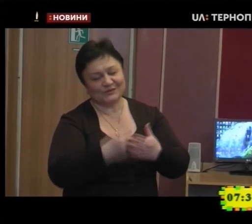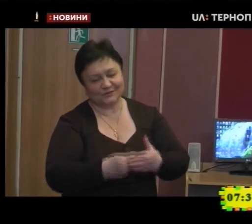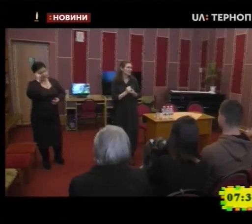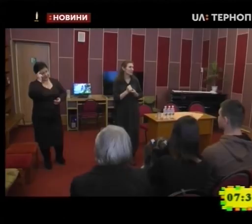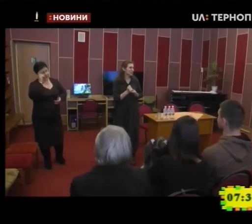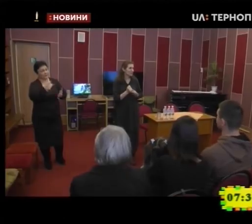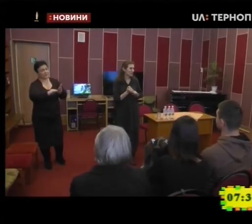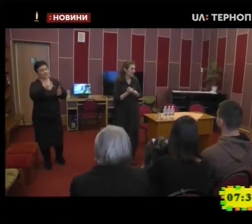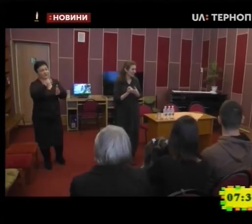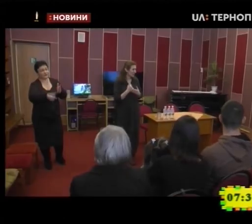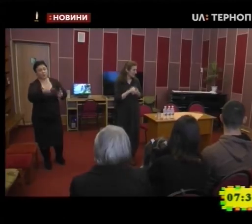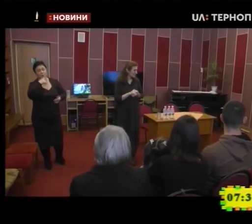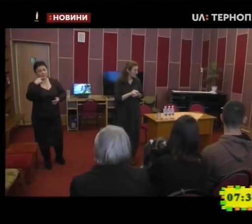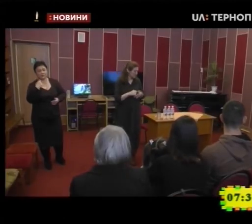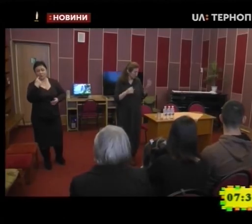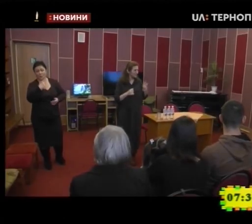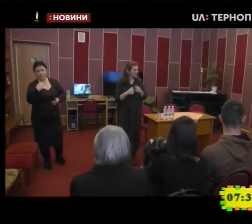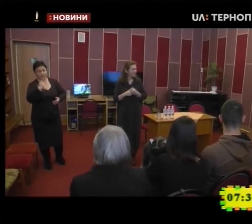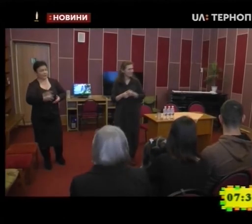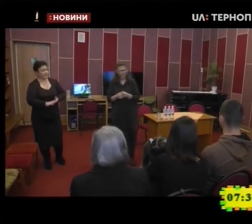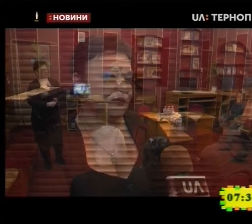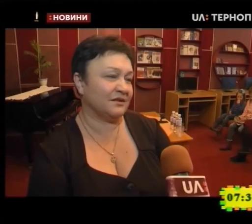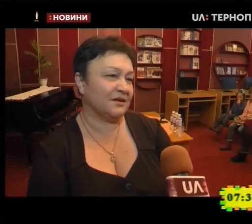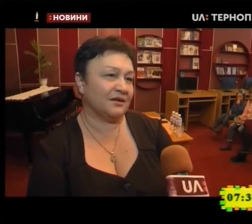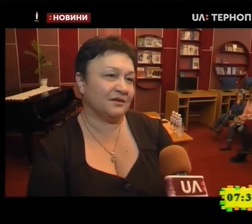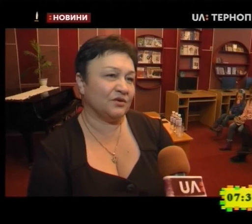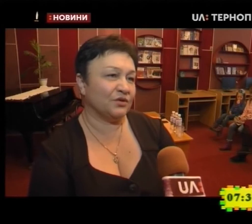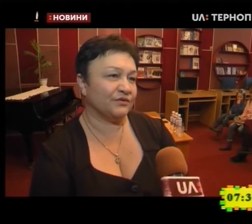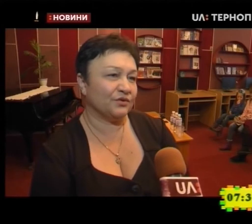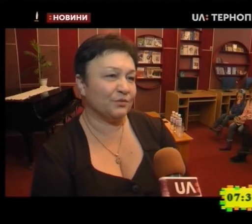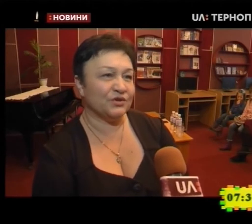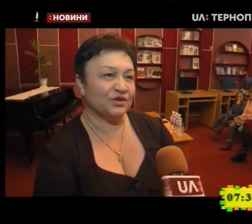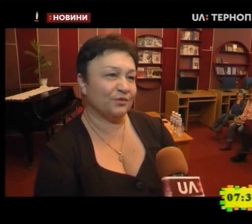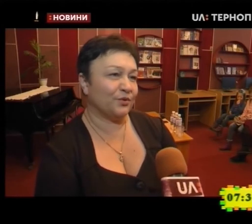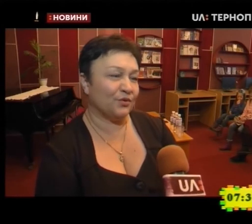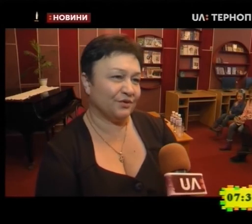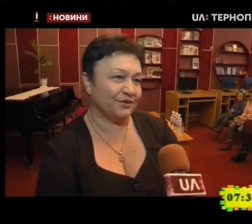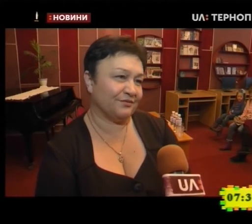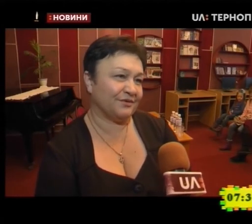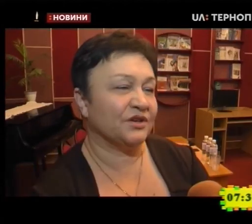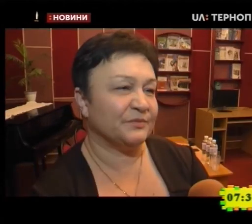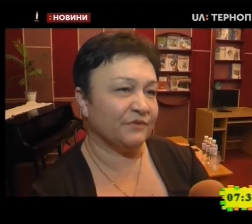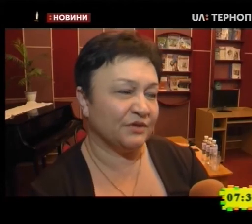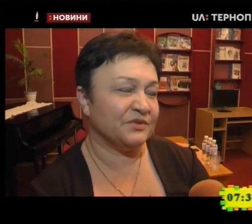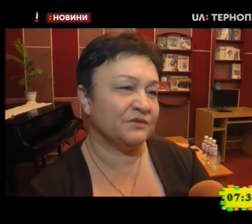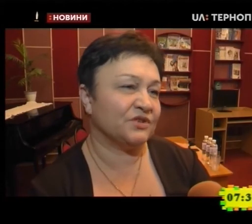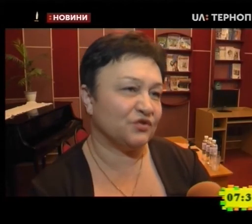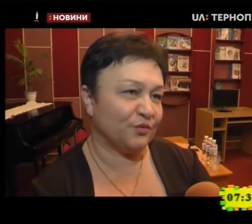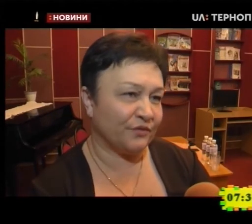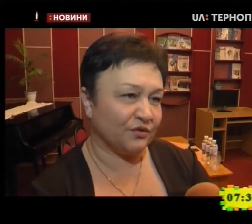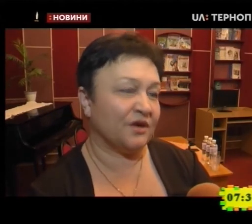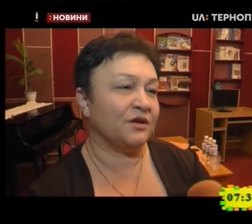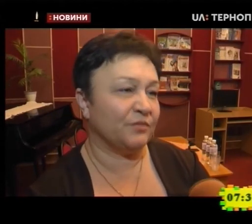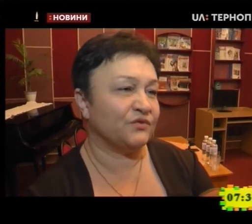Тернопільській обласній організації Всеукраїнського товариства глухих. Мовою жестів оволоділа з дитинства. Каже, допомагає людям з вадами слуху